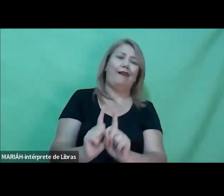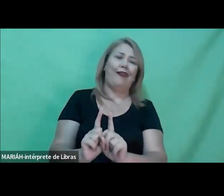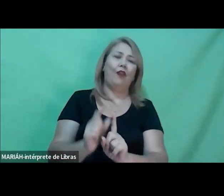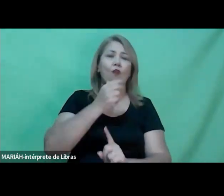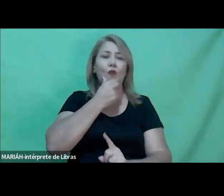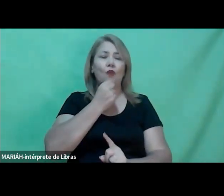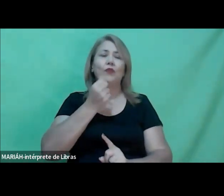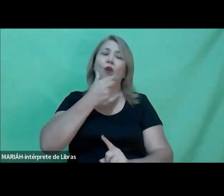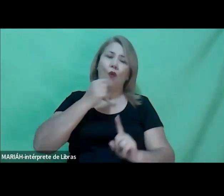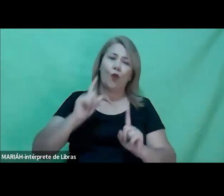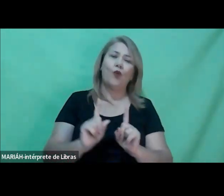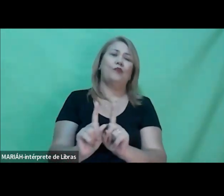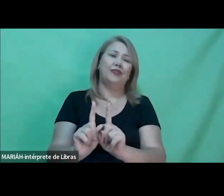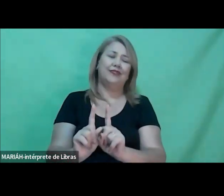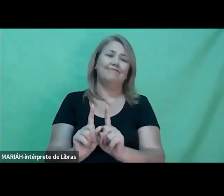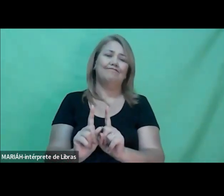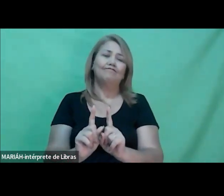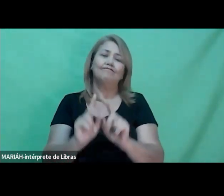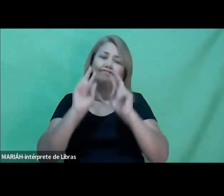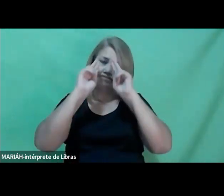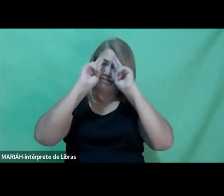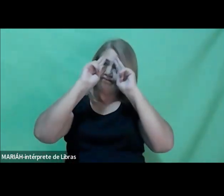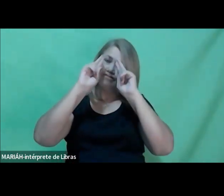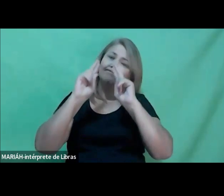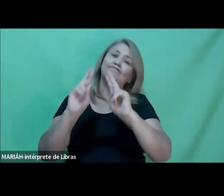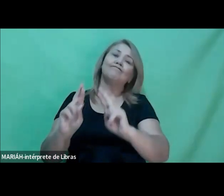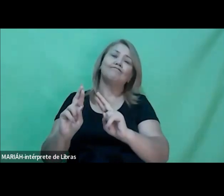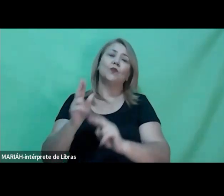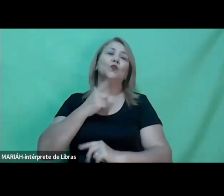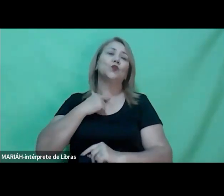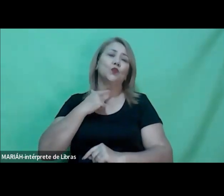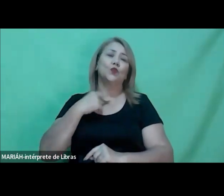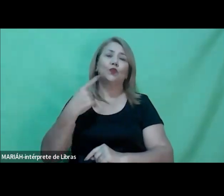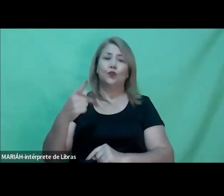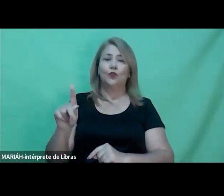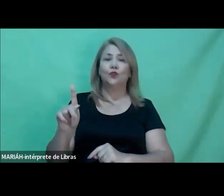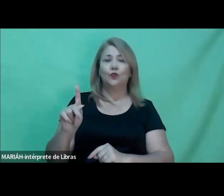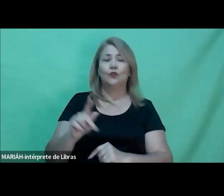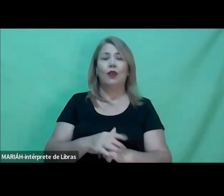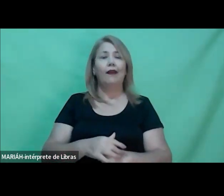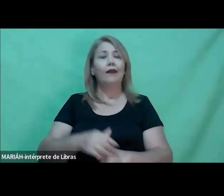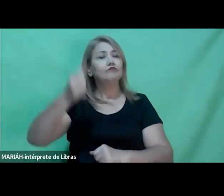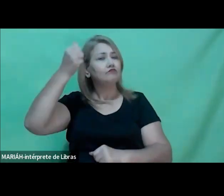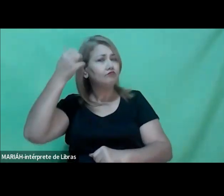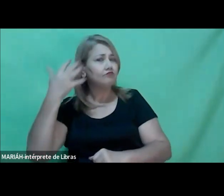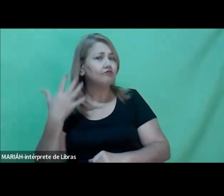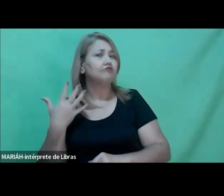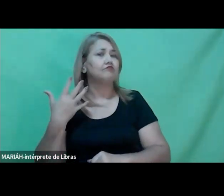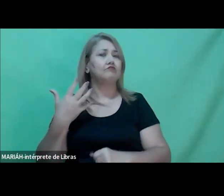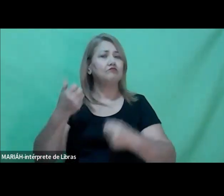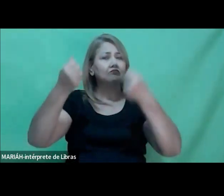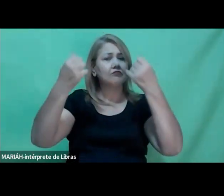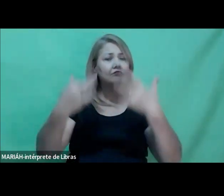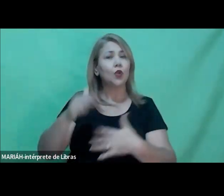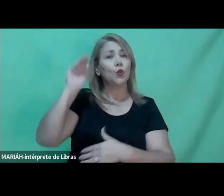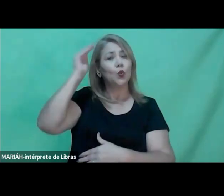comedor se nos olvidan pequeños detalles como decía Jimena Cómo describimos a la persona sordociega eh la no solamente